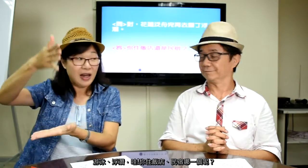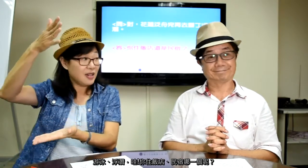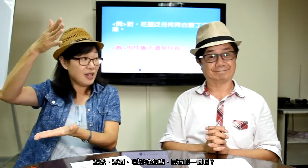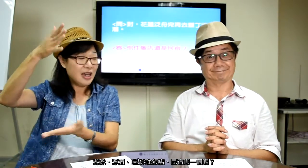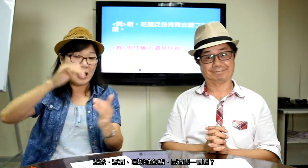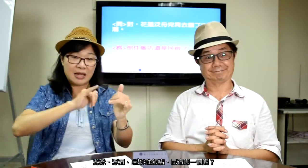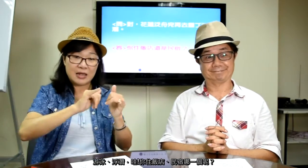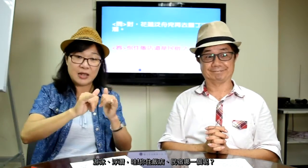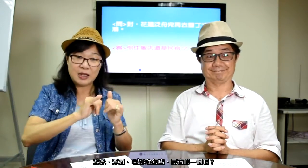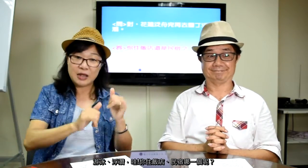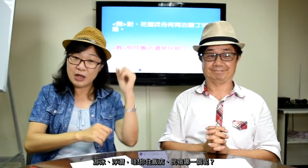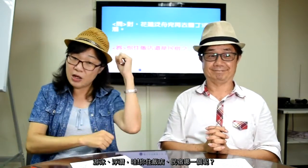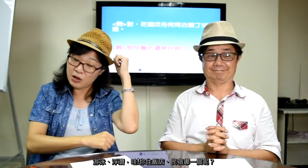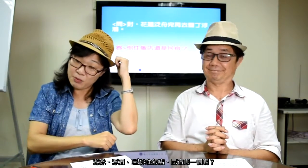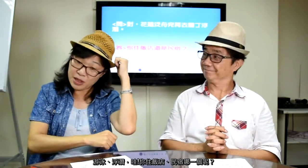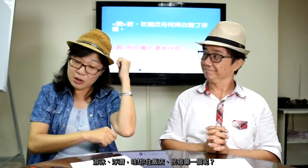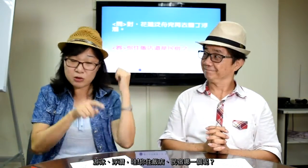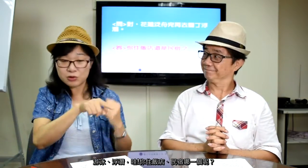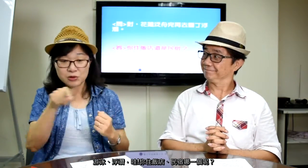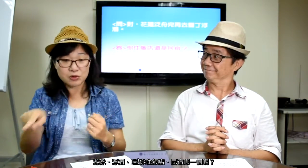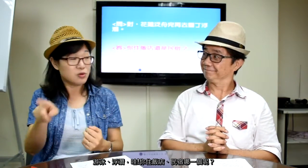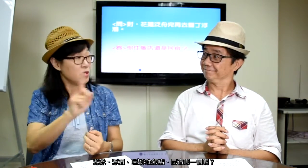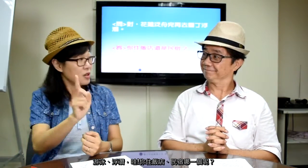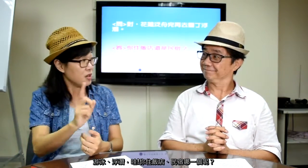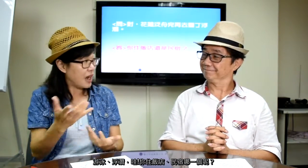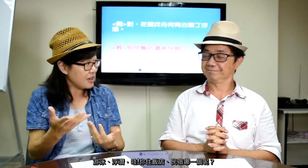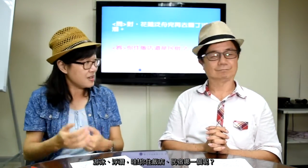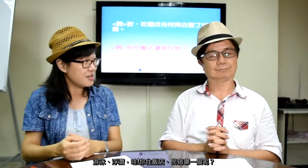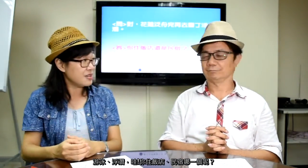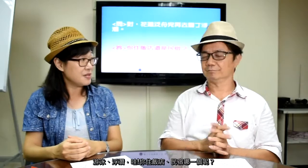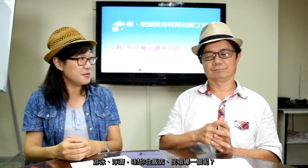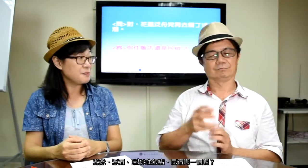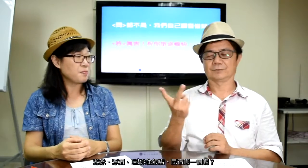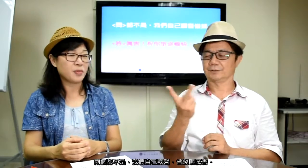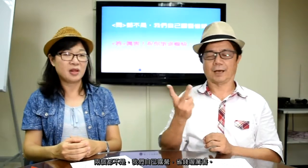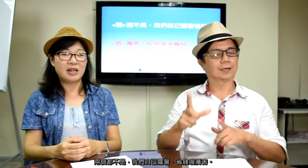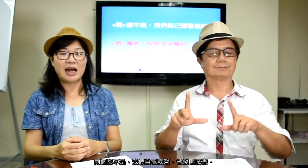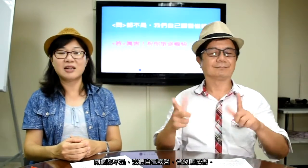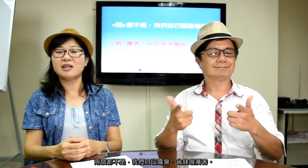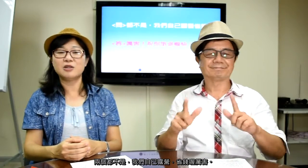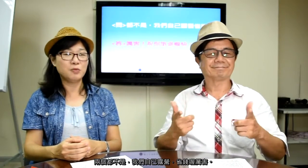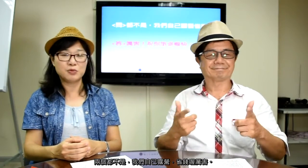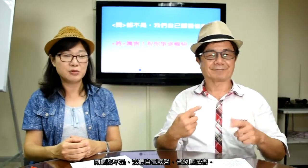饭店、民宿哪一个呢？两个都不